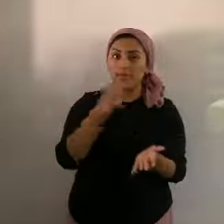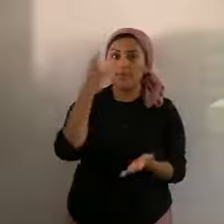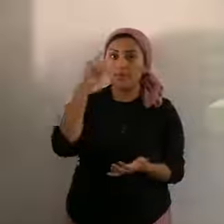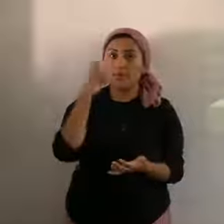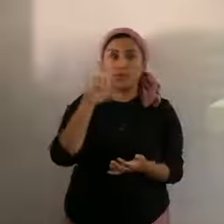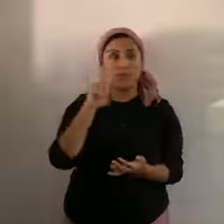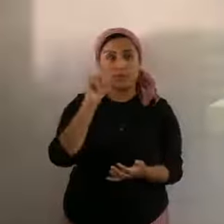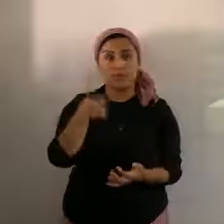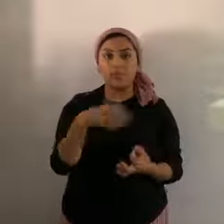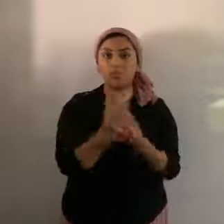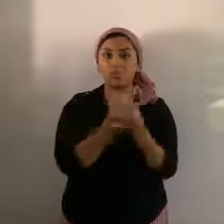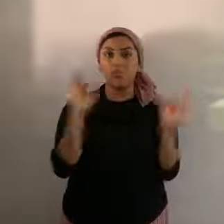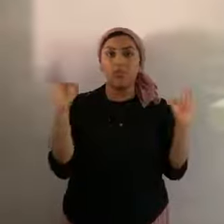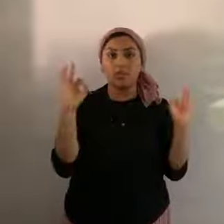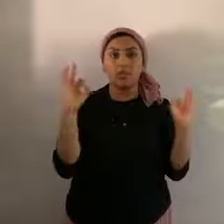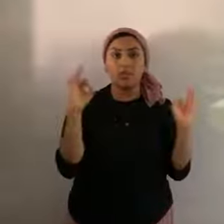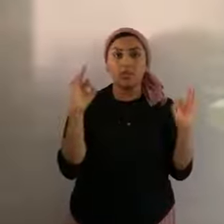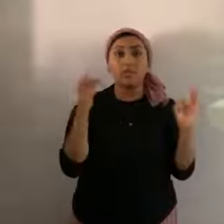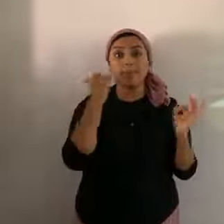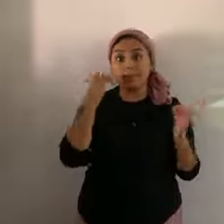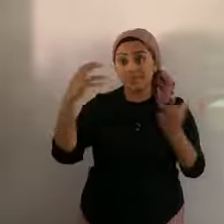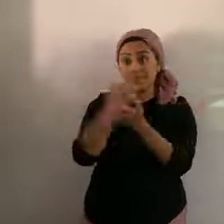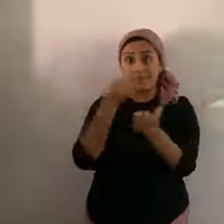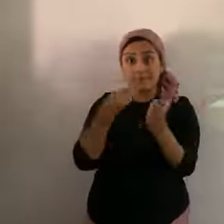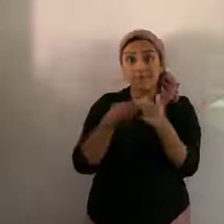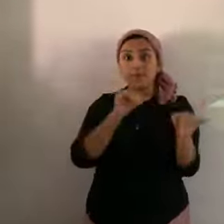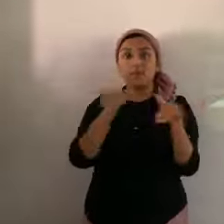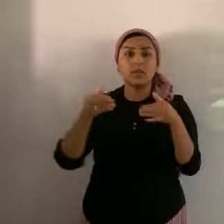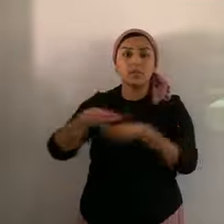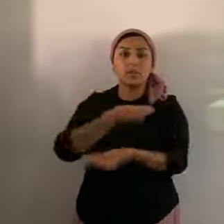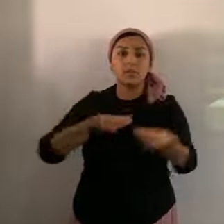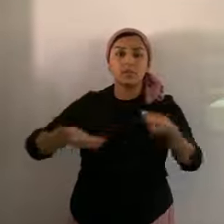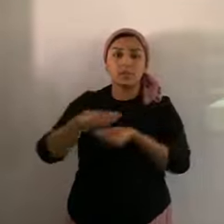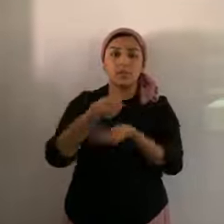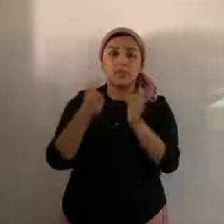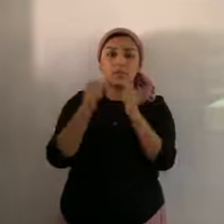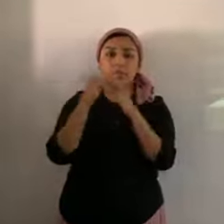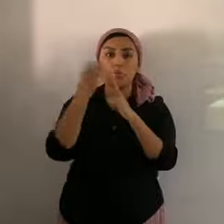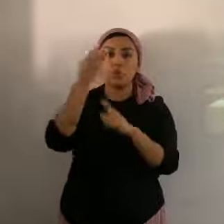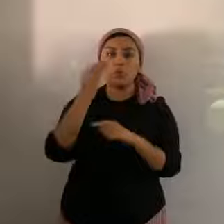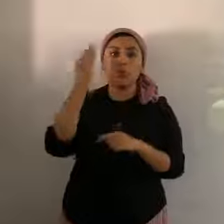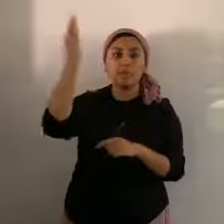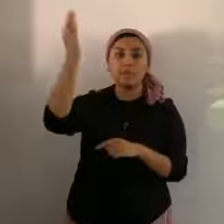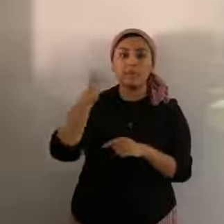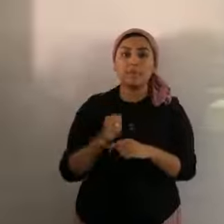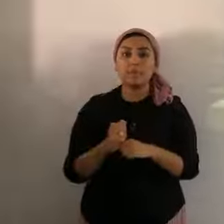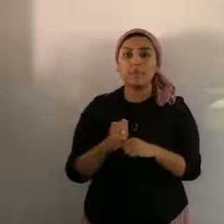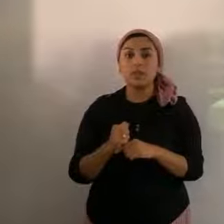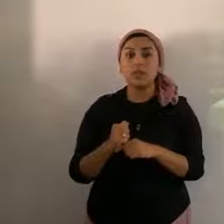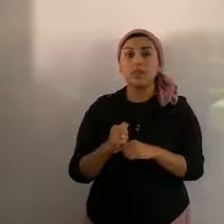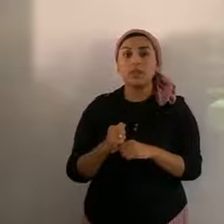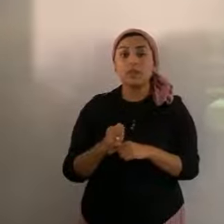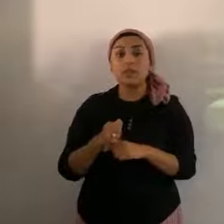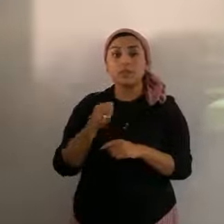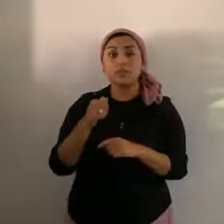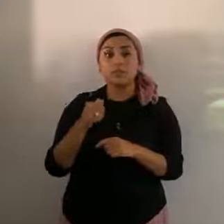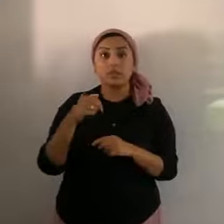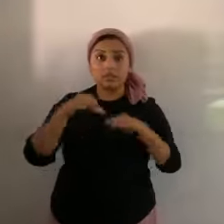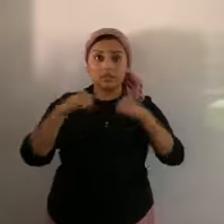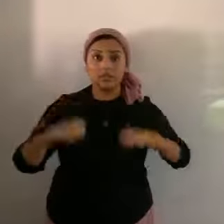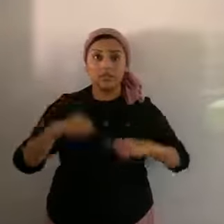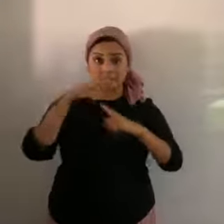hace mercadería, hace corrupción con la palabra del Todopoderoso. Bueno, dio permiso